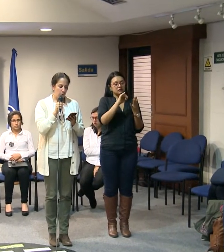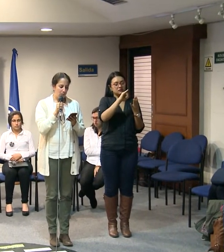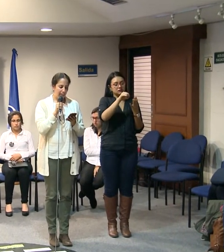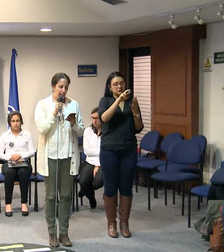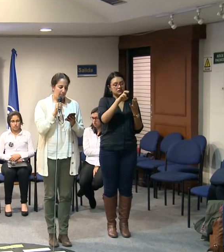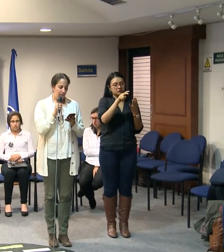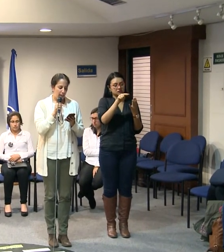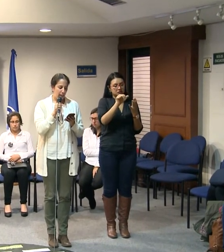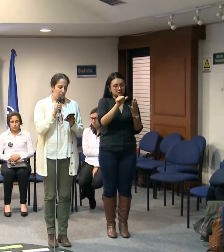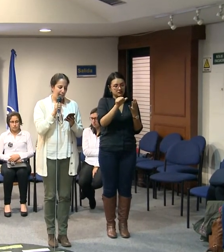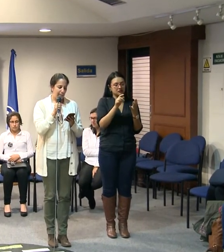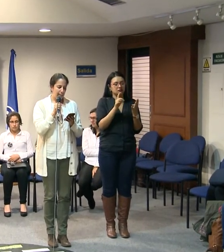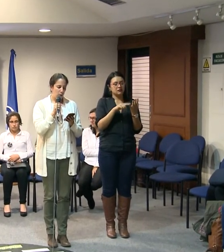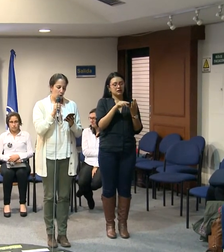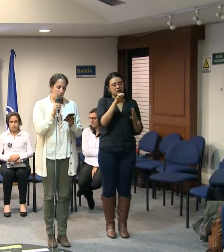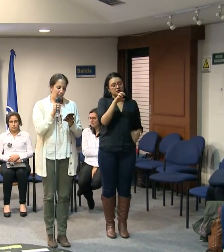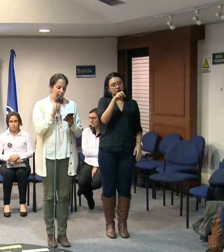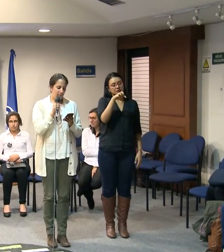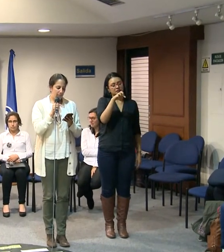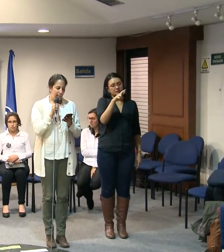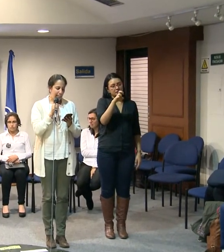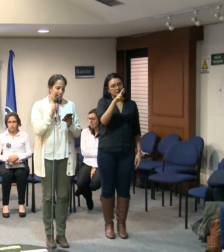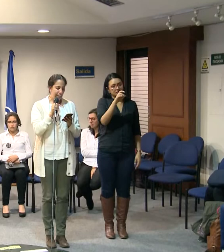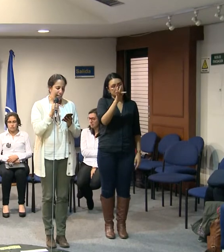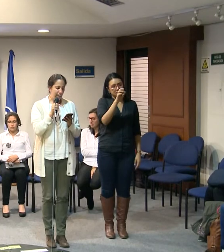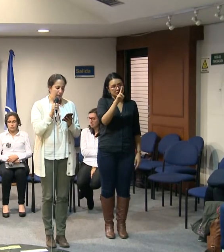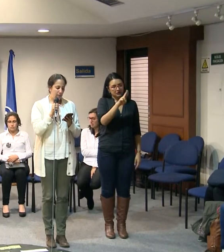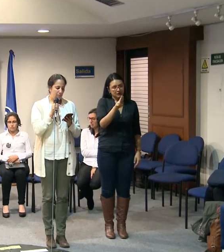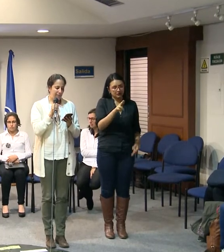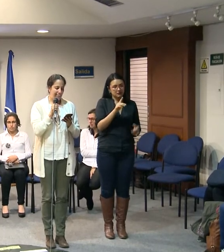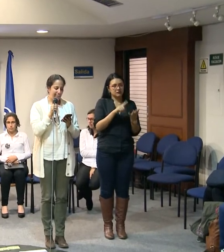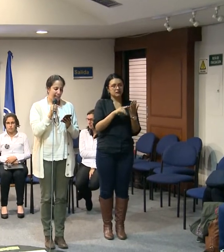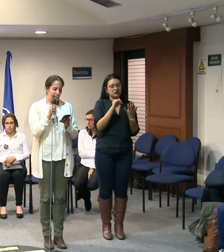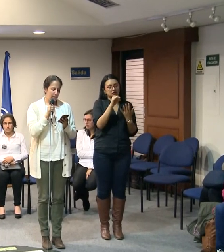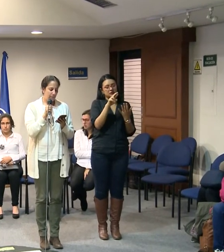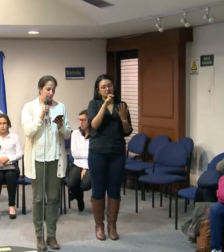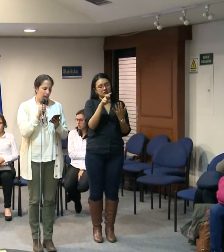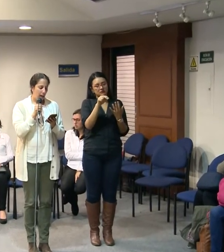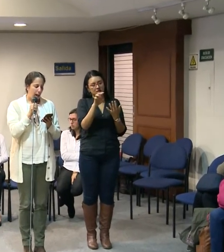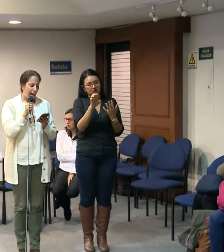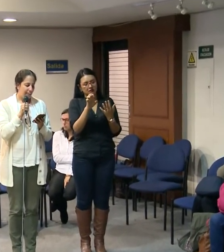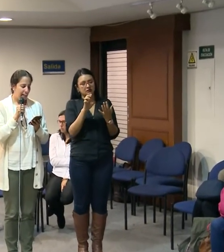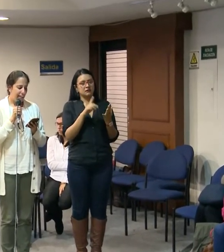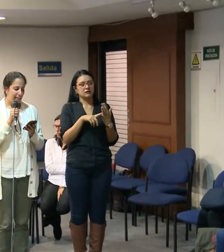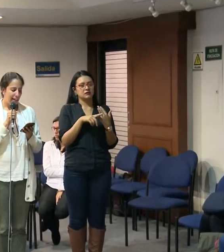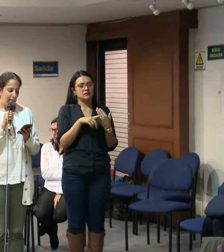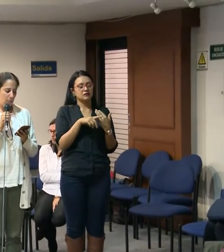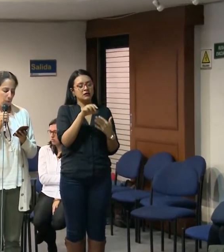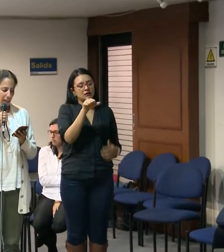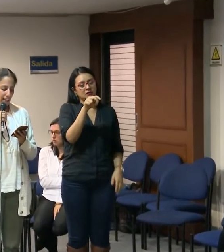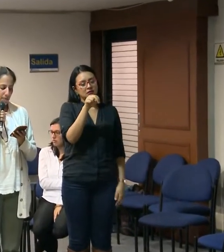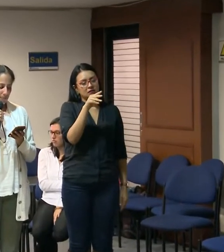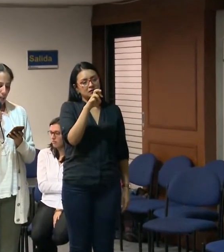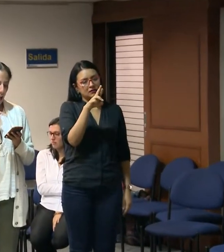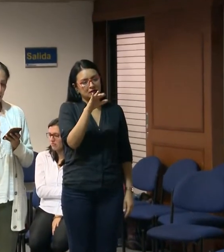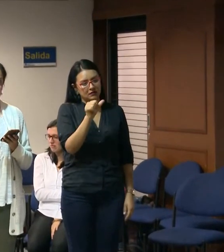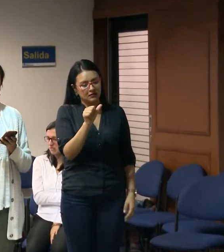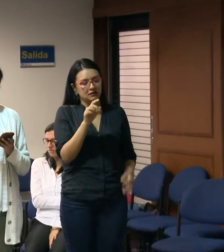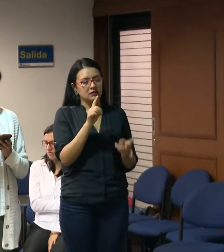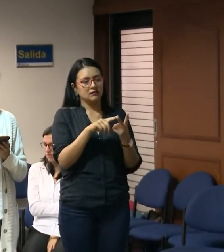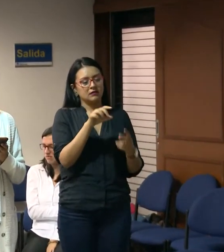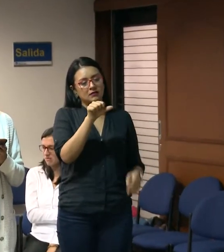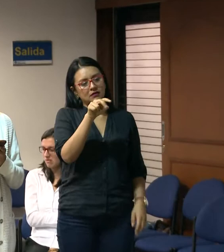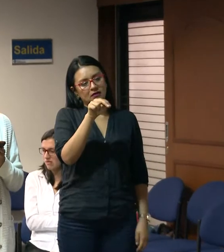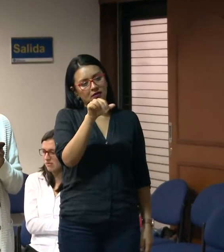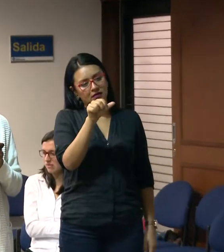Giuliani Ospina, Emperatriz Ospina, Irene Pisitelli, Andrea Natalia Poveda, Ana